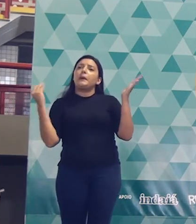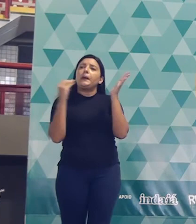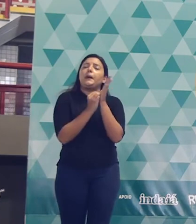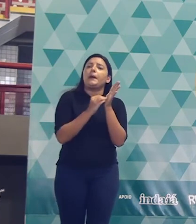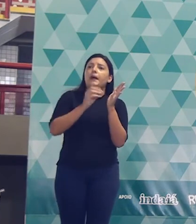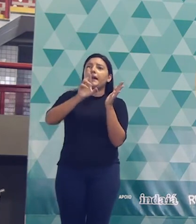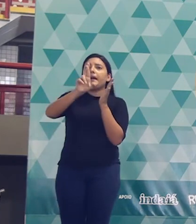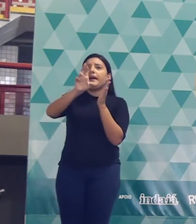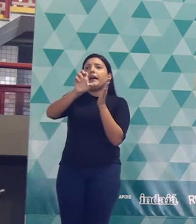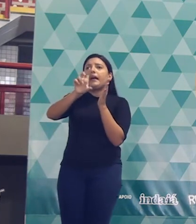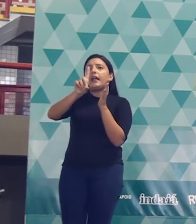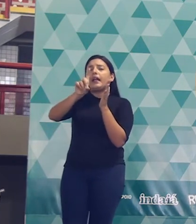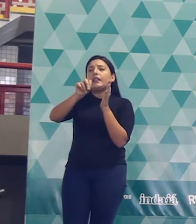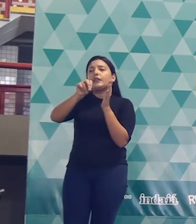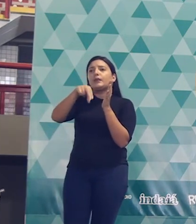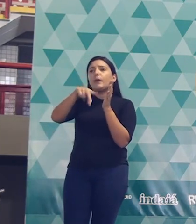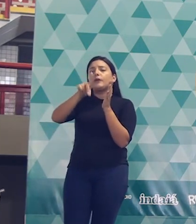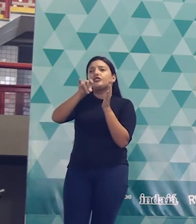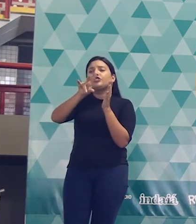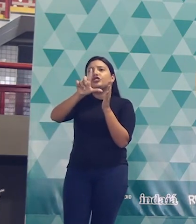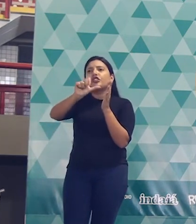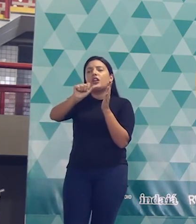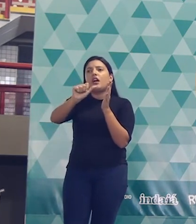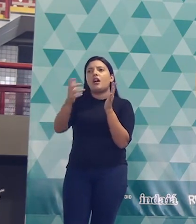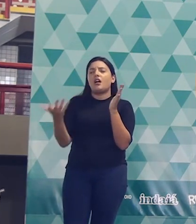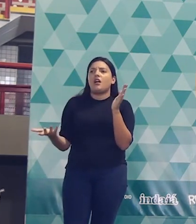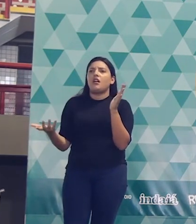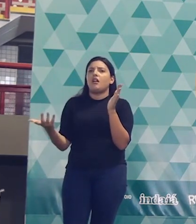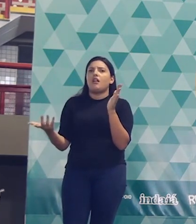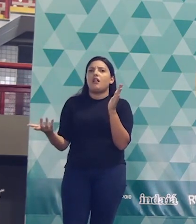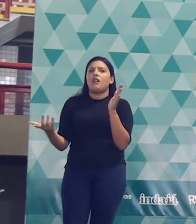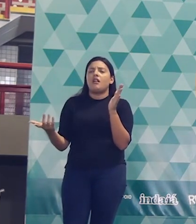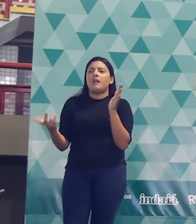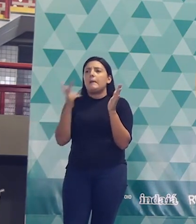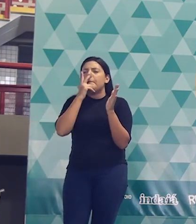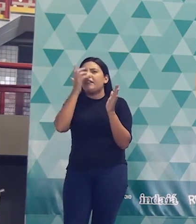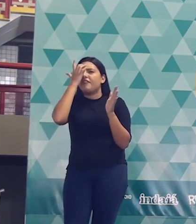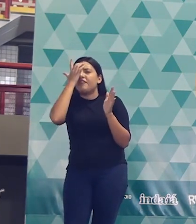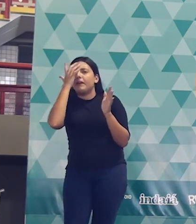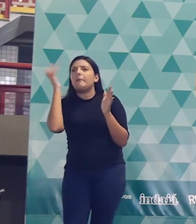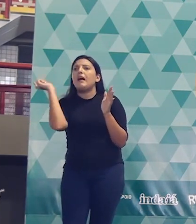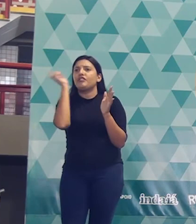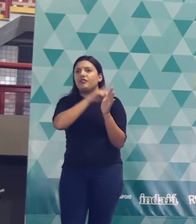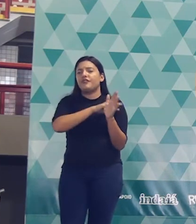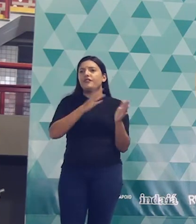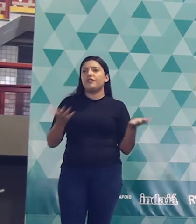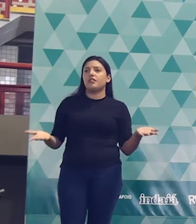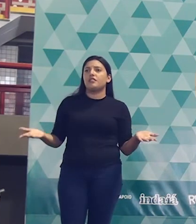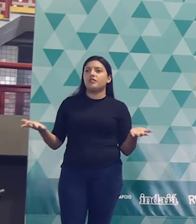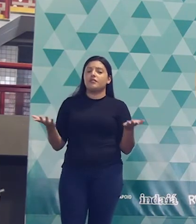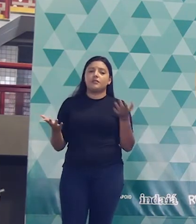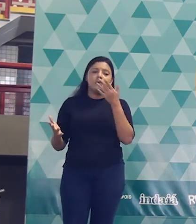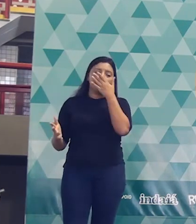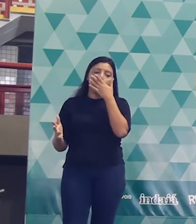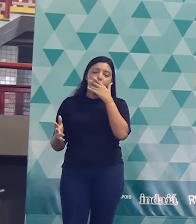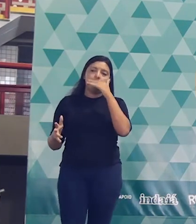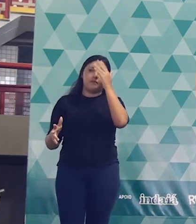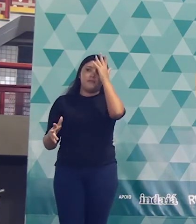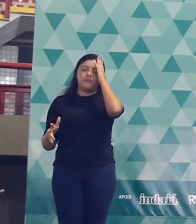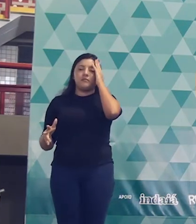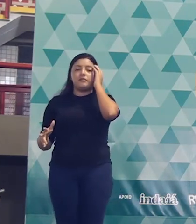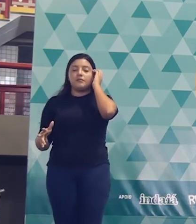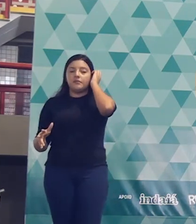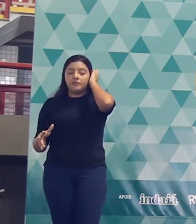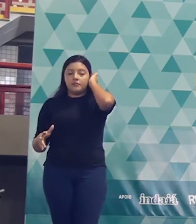e aí não era menor, ou vice-versa. E a questão era fácil, mas parece difícil. Seria difícil, mas não vai ser mais. Ok?